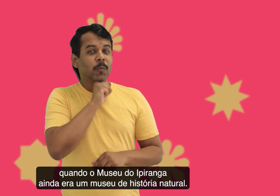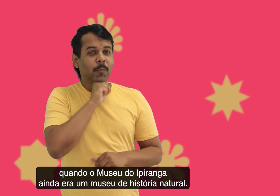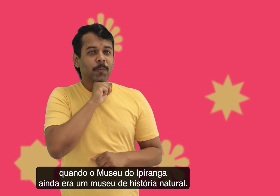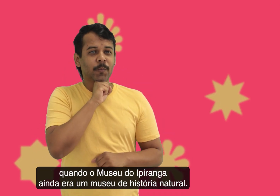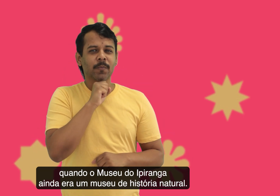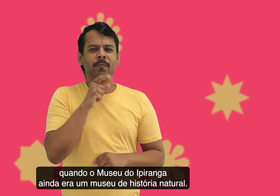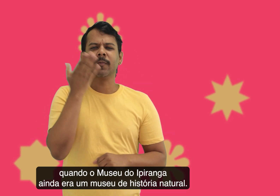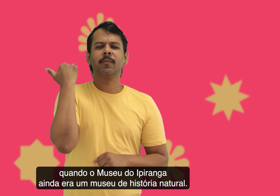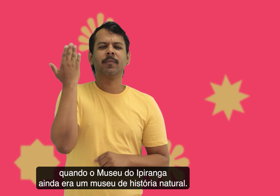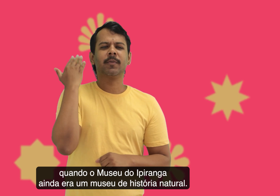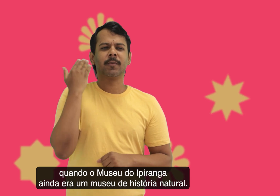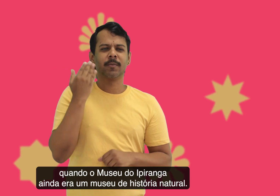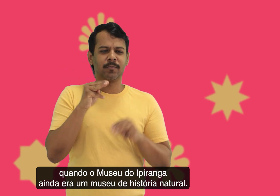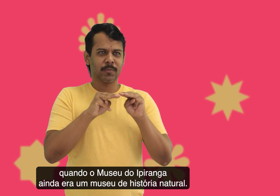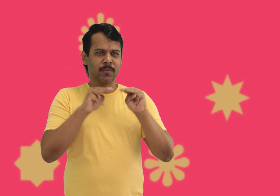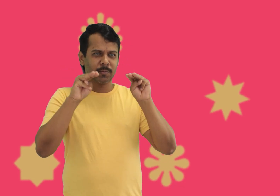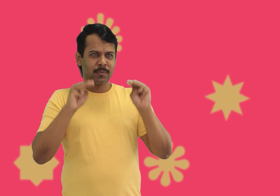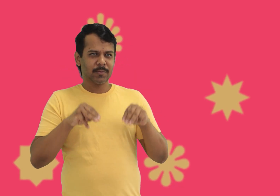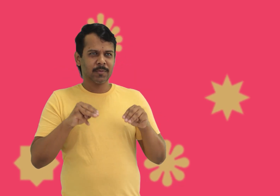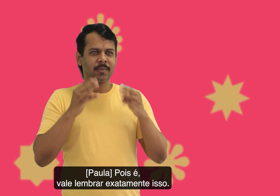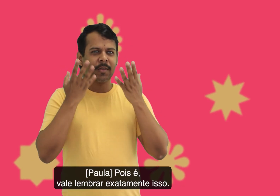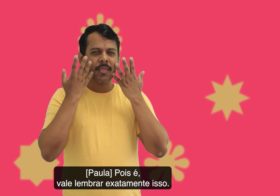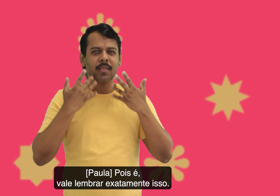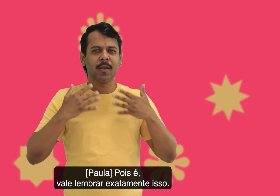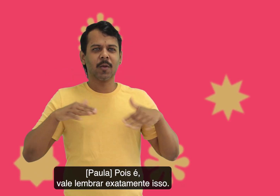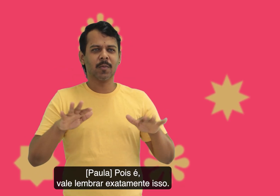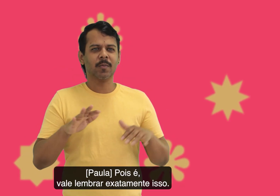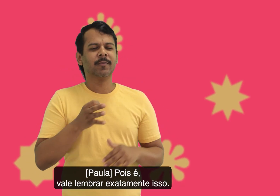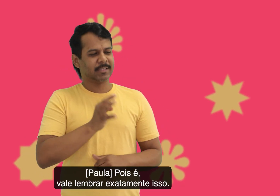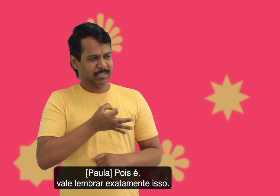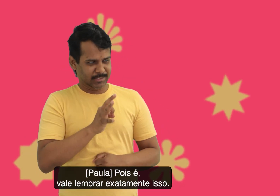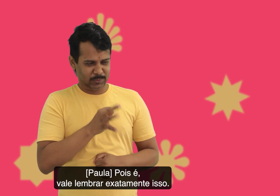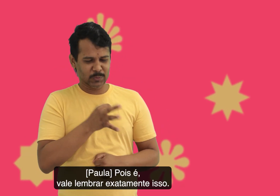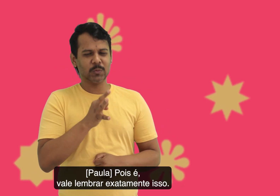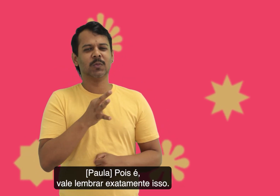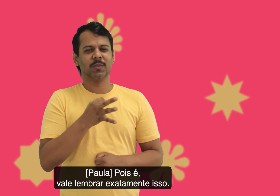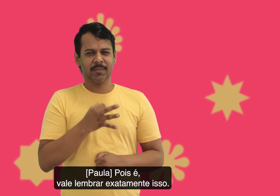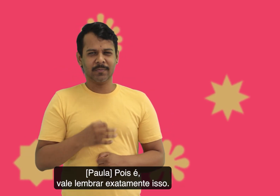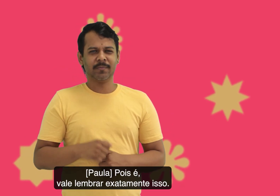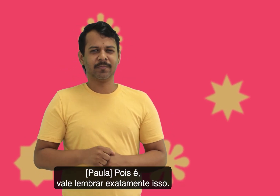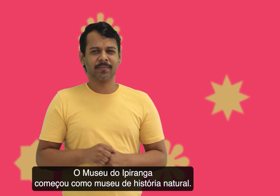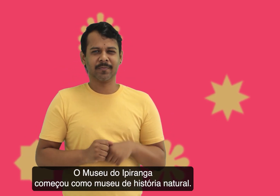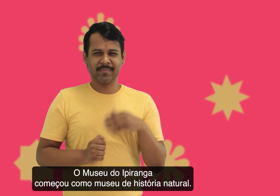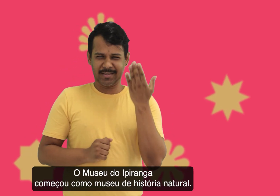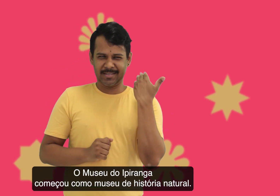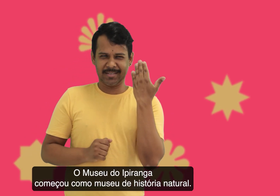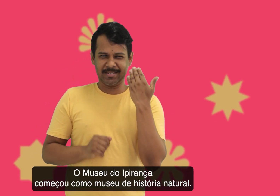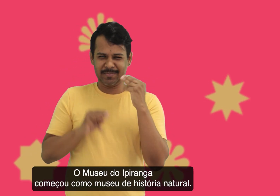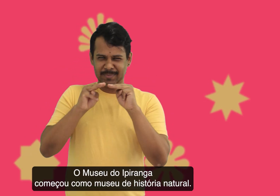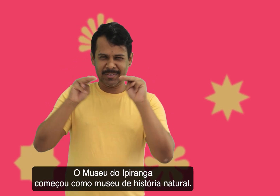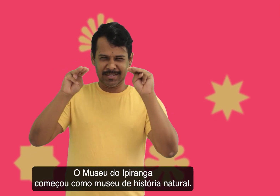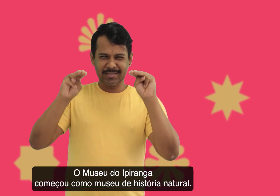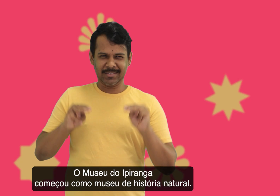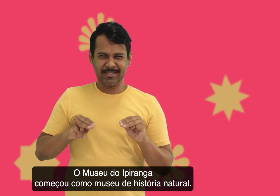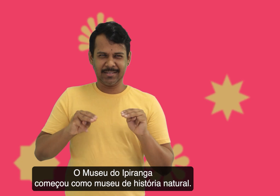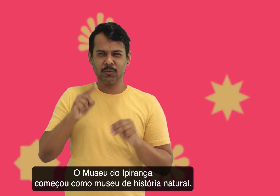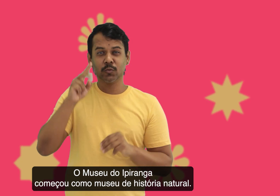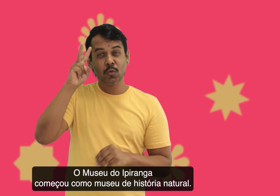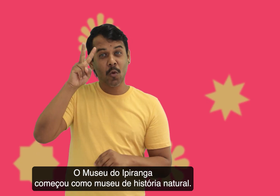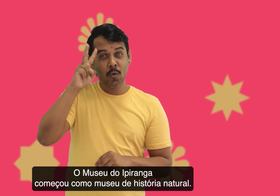Ipiranga ainda era um museu de história natural. Pois é, vale lembrar exatamente isso. O Museu do Ipiranga começou como museu